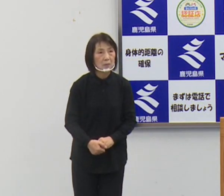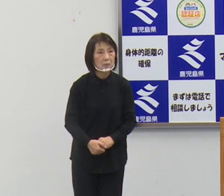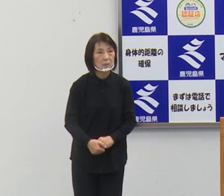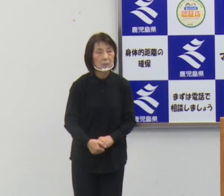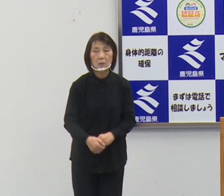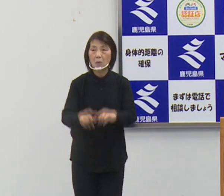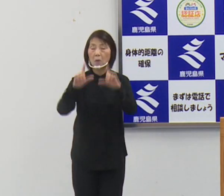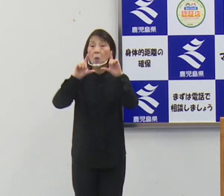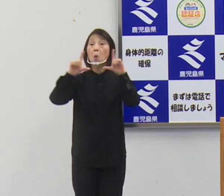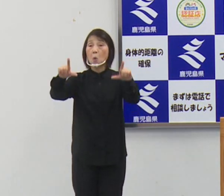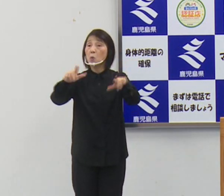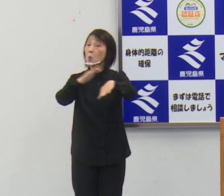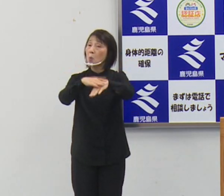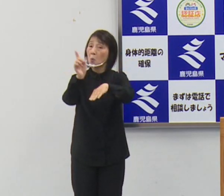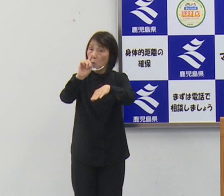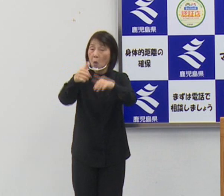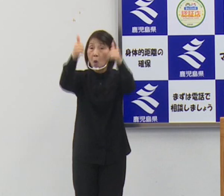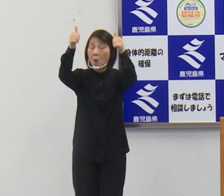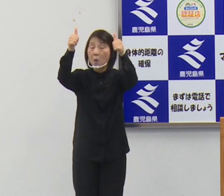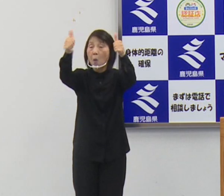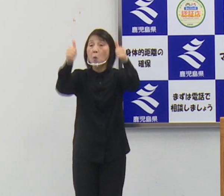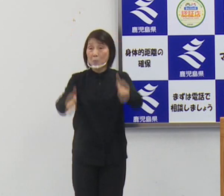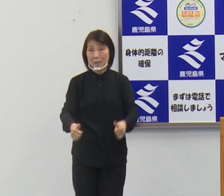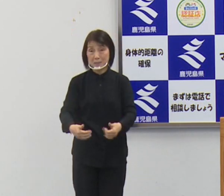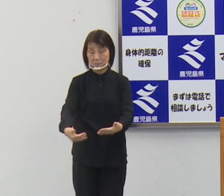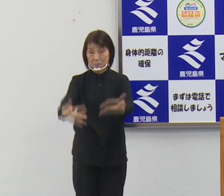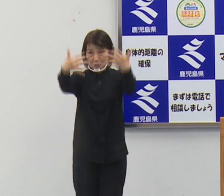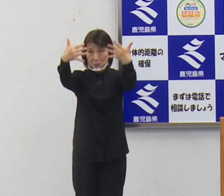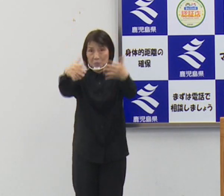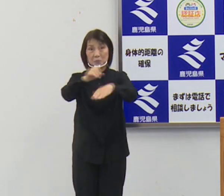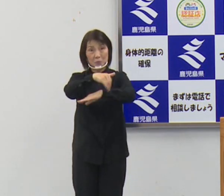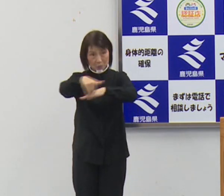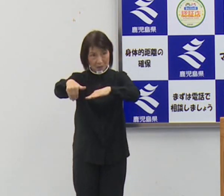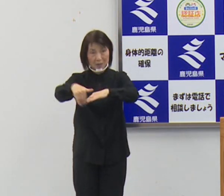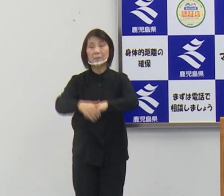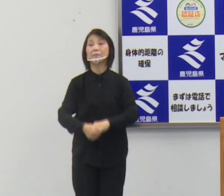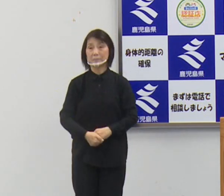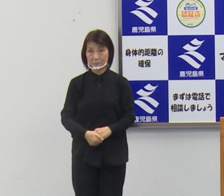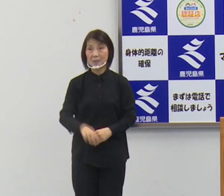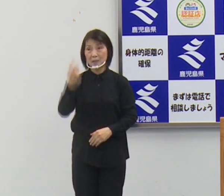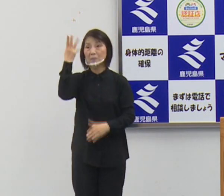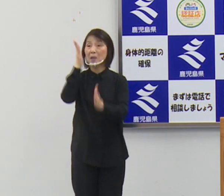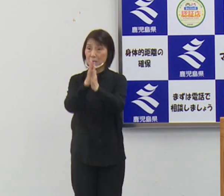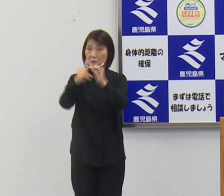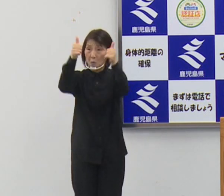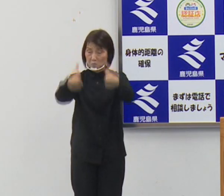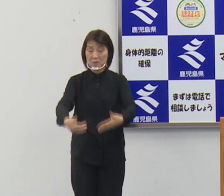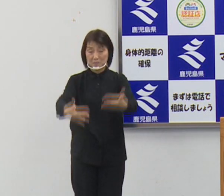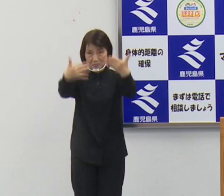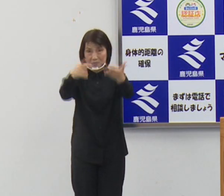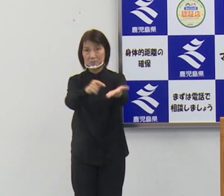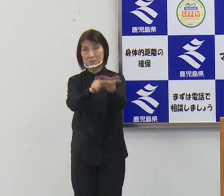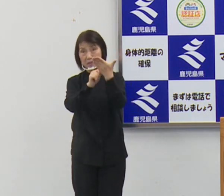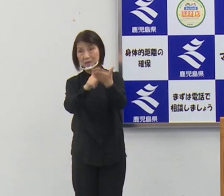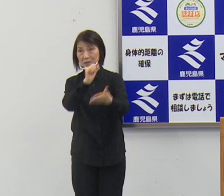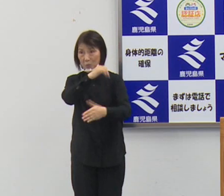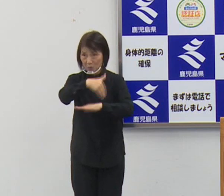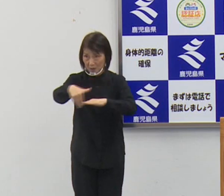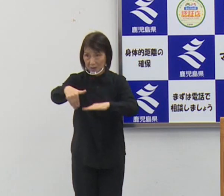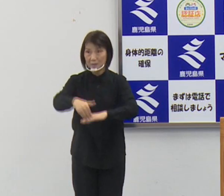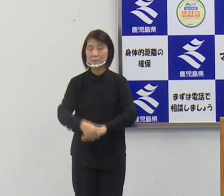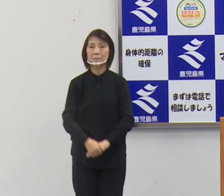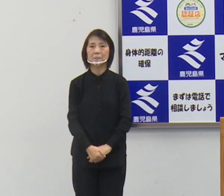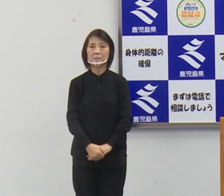ームページで公表することとしております。 県のホームページ ということ ですね。わかります。ありがとうございます。